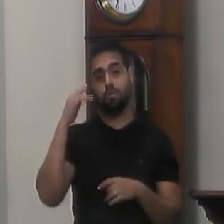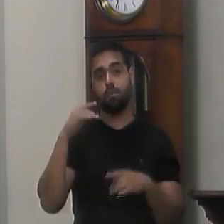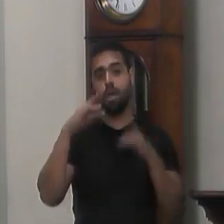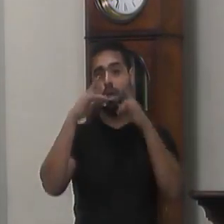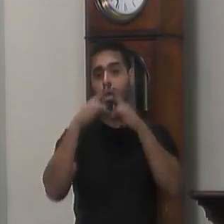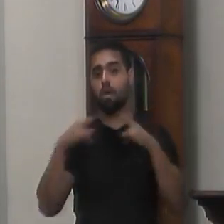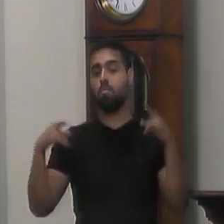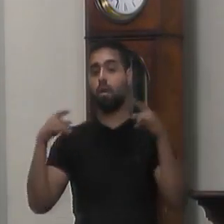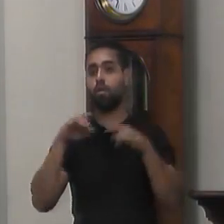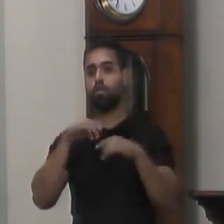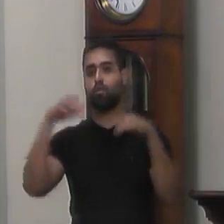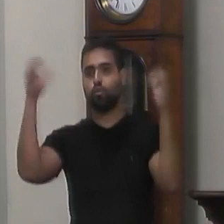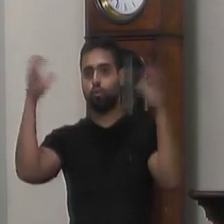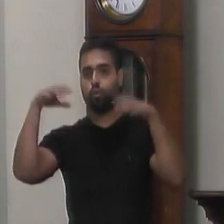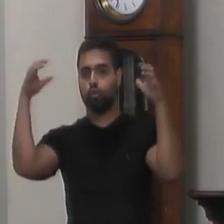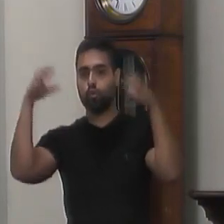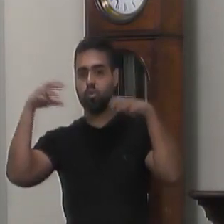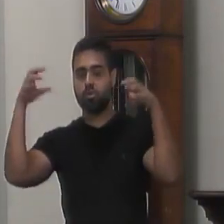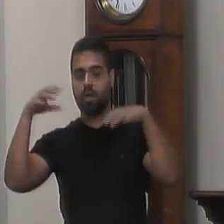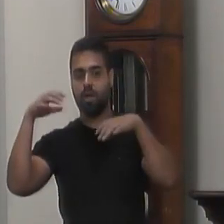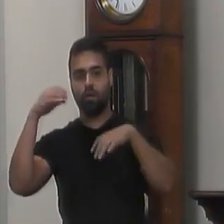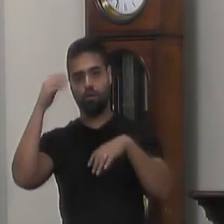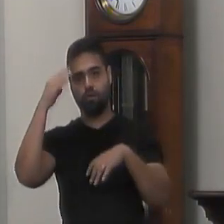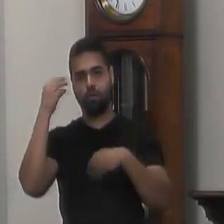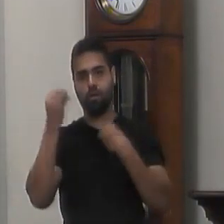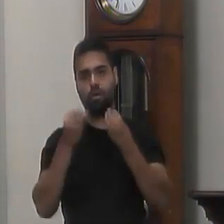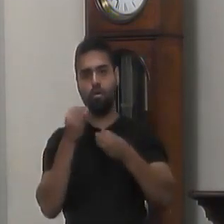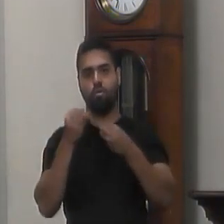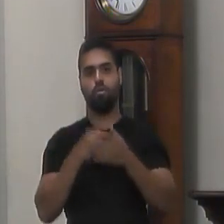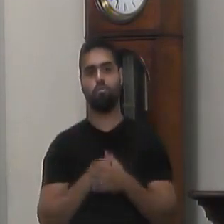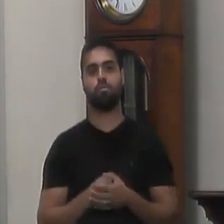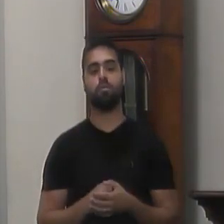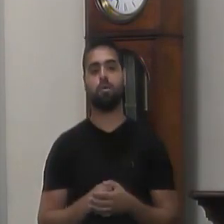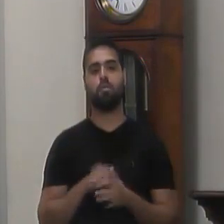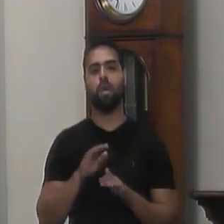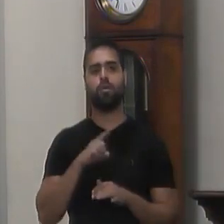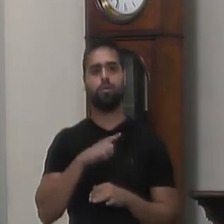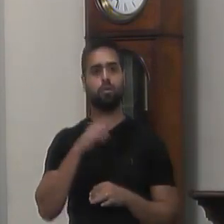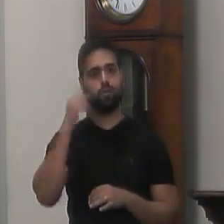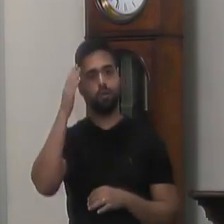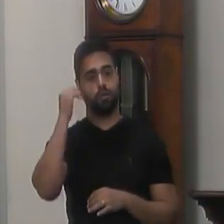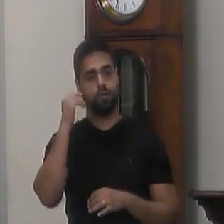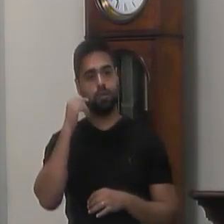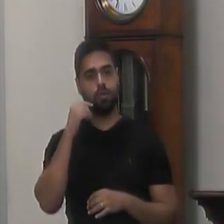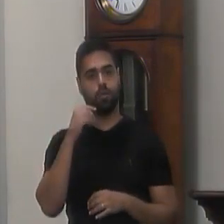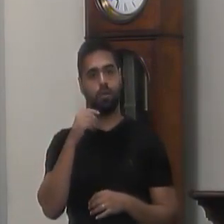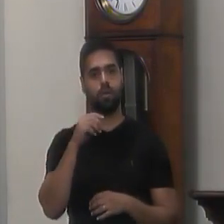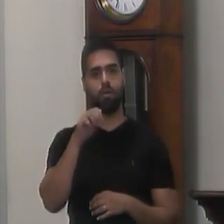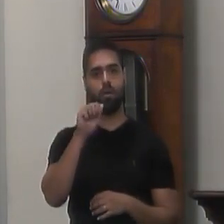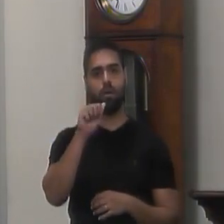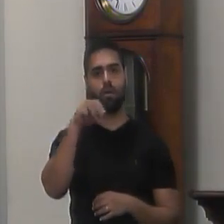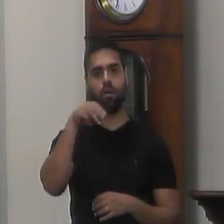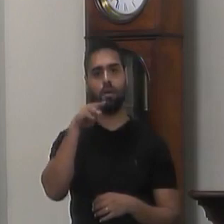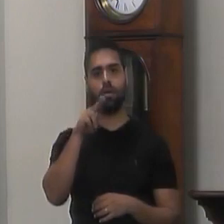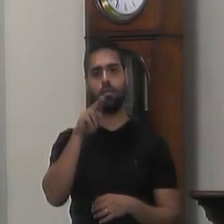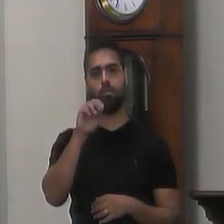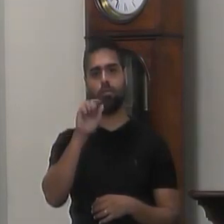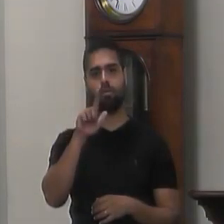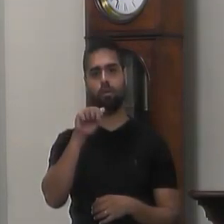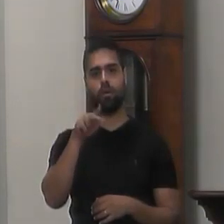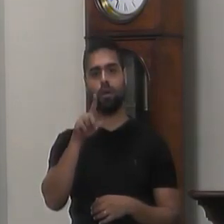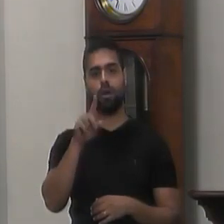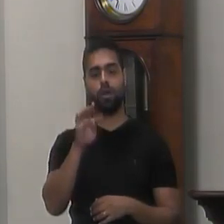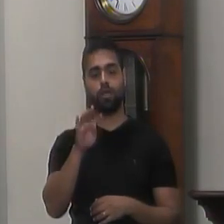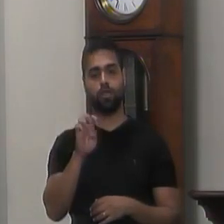gostou, choveu bastante, não sei como é que foi. Mas eu sei que o ambulante foi, se eu não me engano, 200 e pouco de